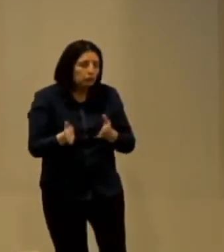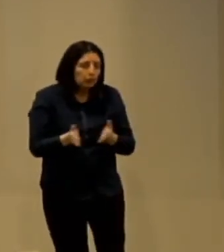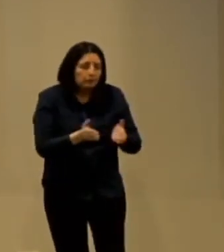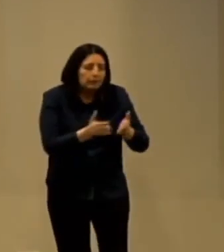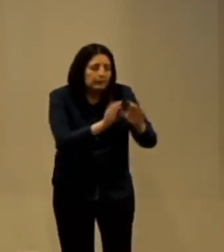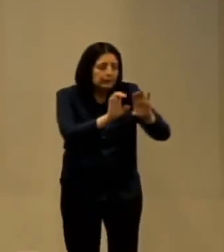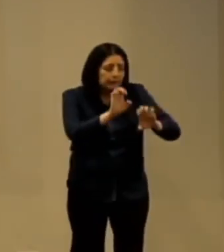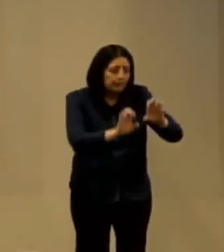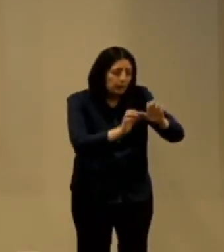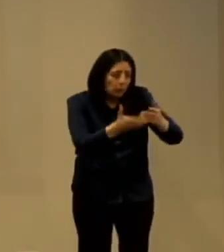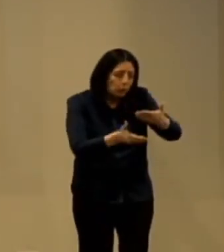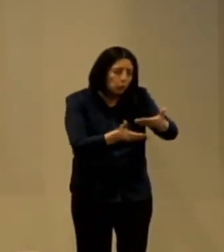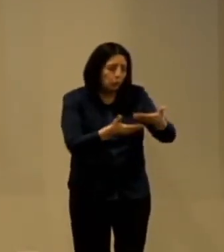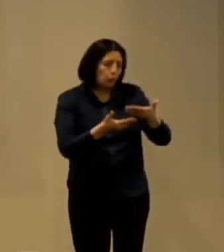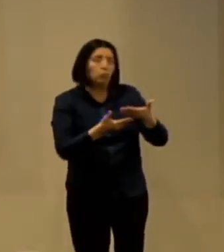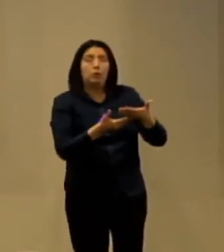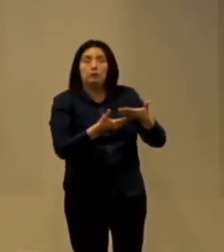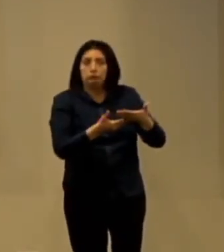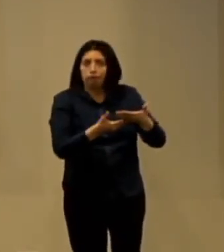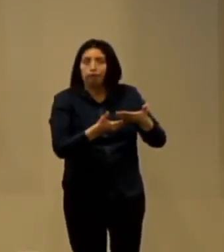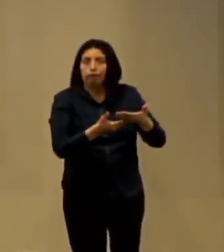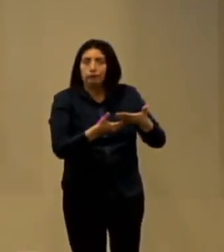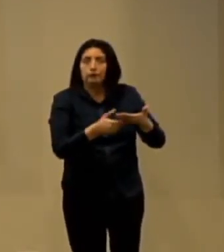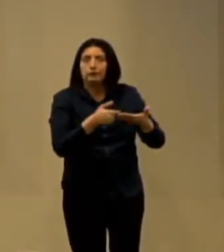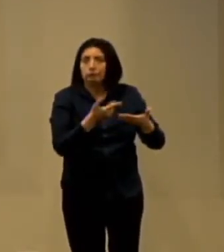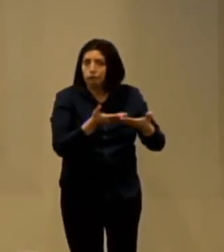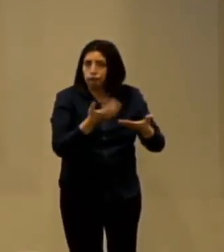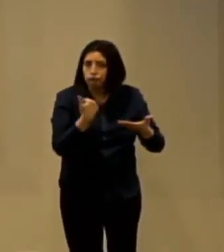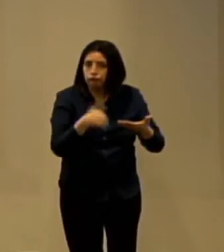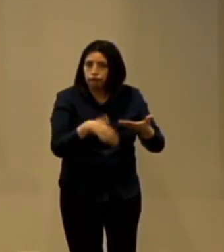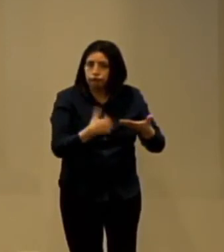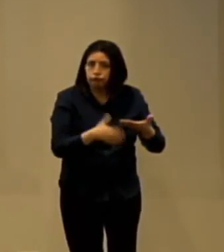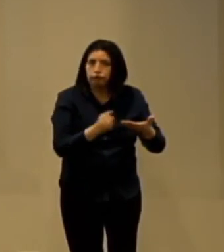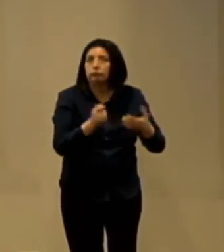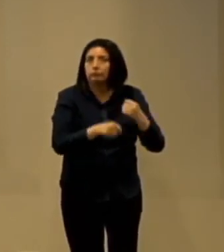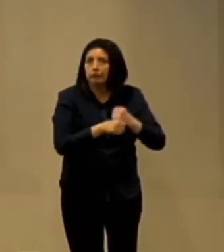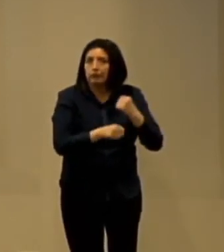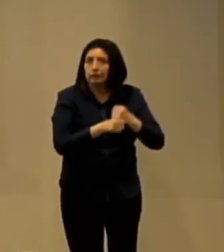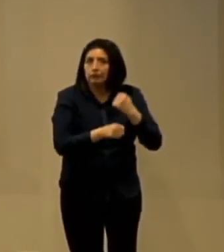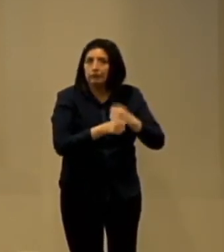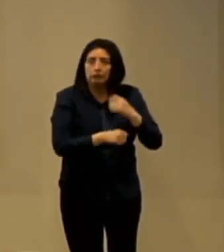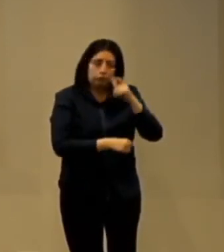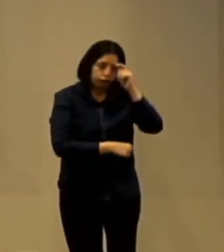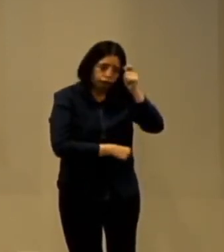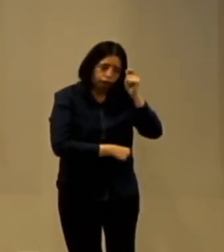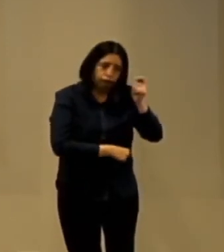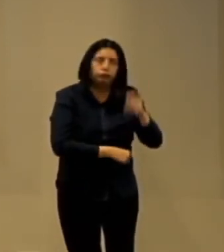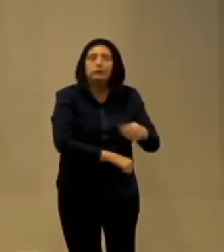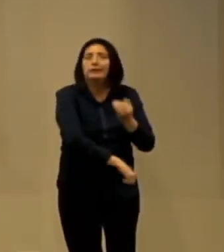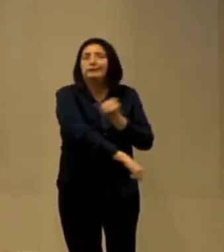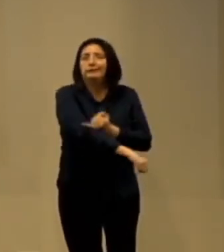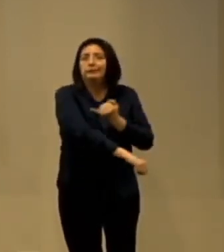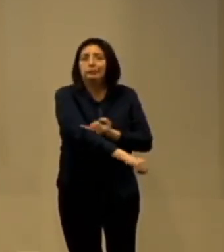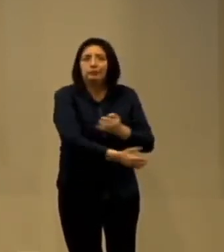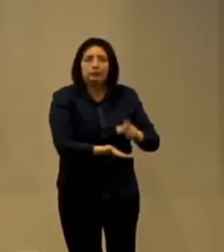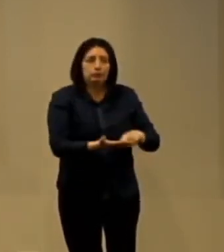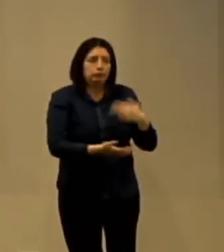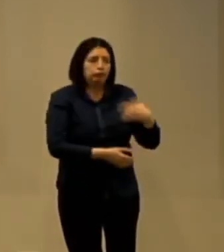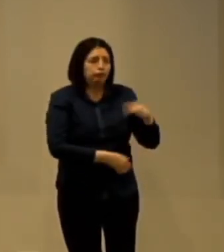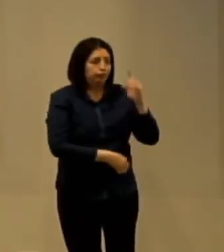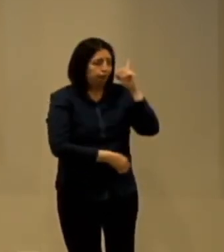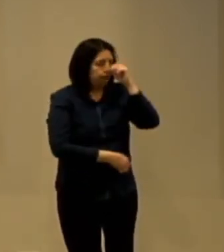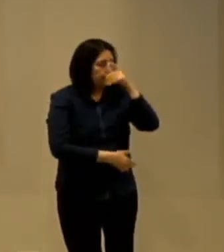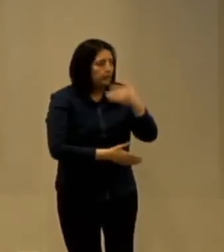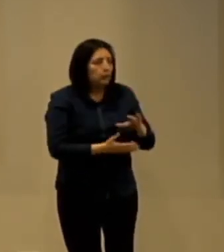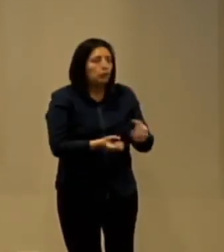de evaluación. Aquí un trabajo, yo reconozco el trabajo del INR porque nos ha aportado tremendamente con